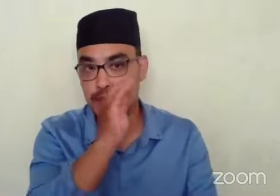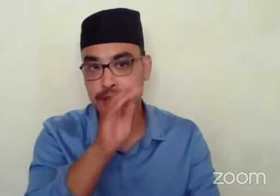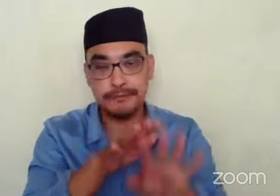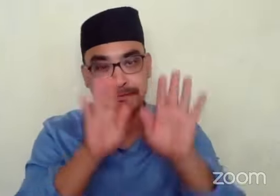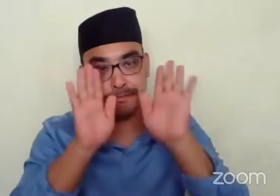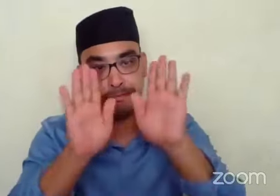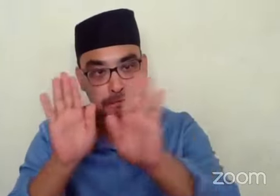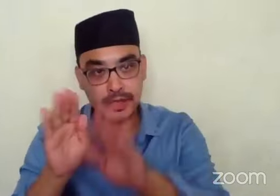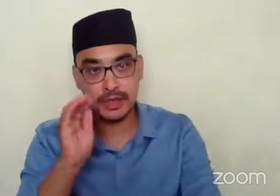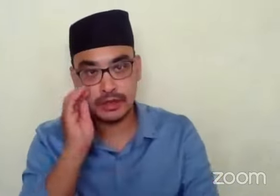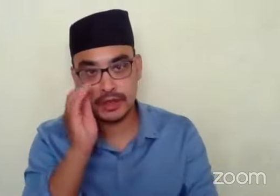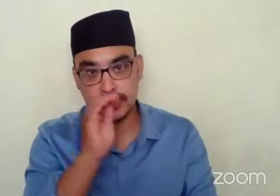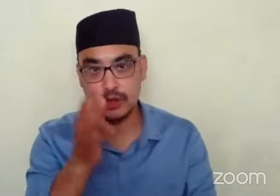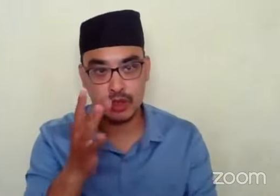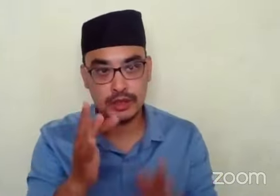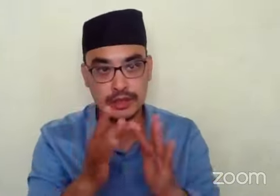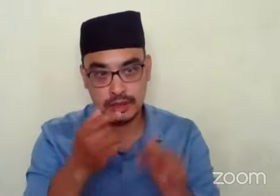हुनुहुन्छ?